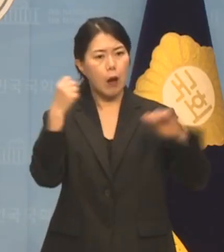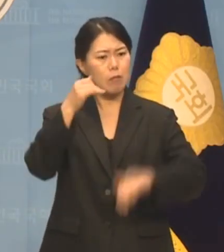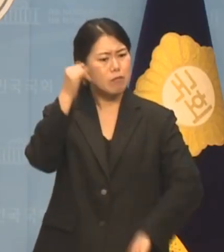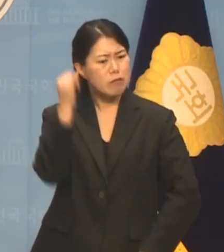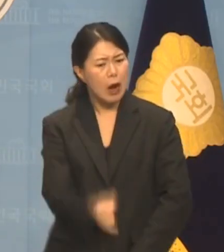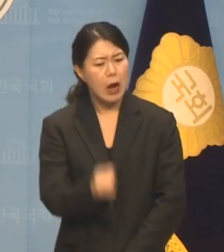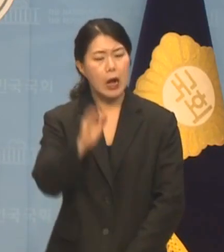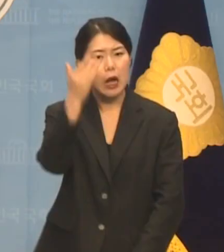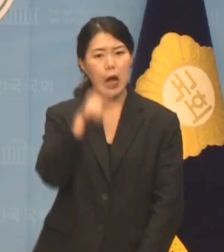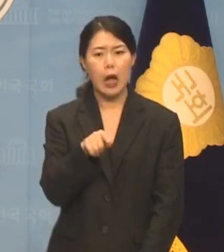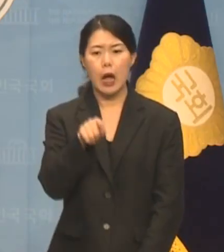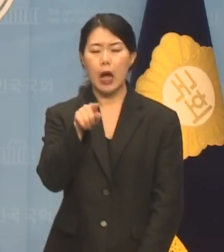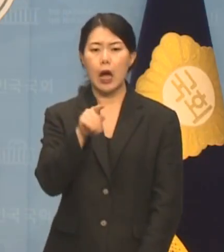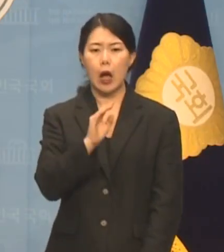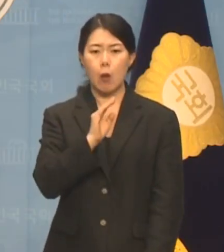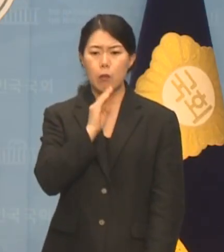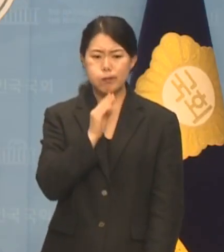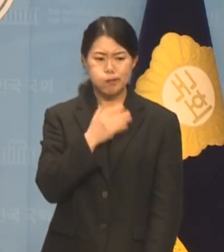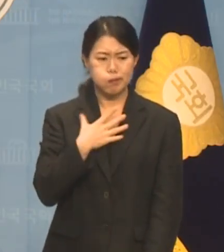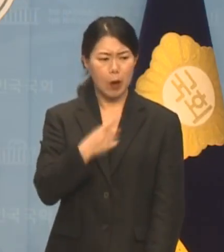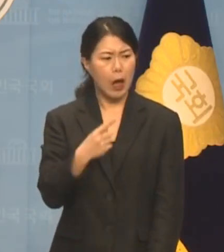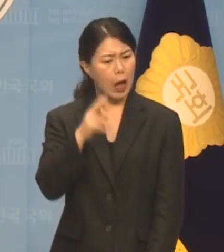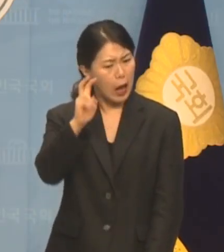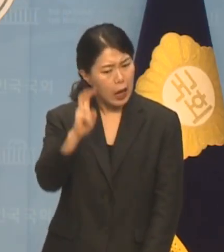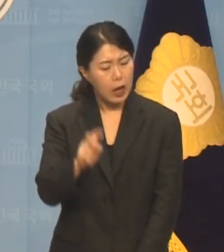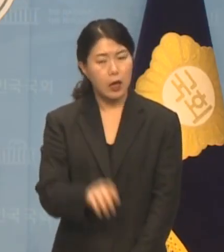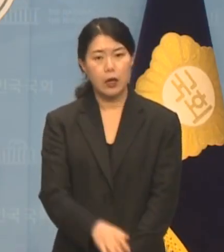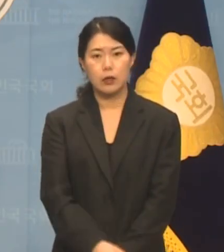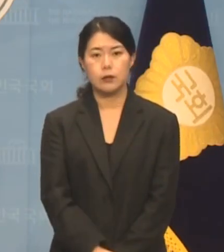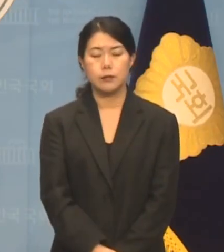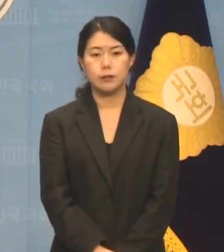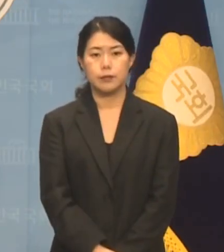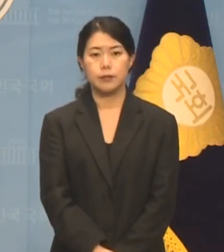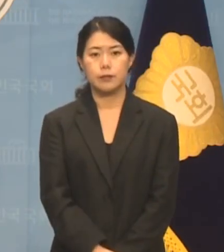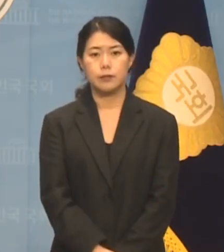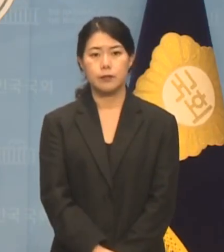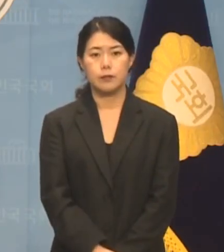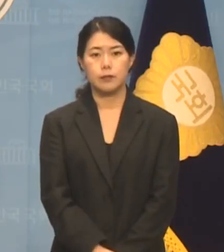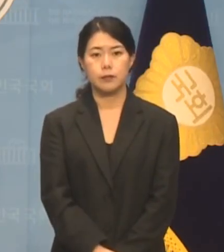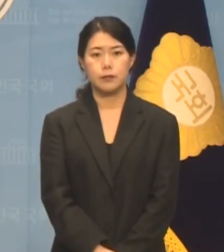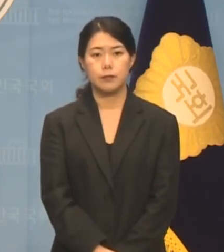의도성을 의심하지 않을 수 없습니다.